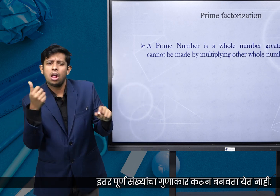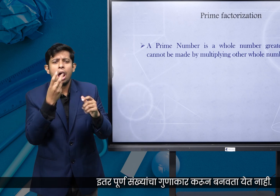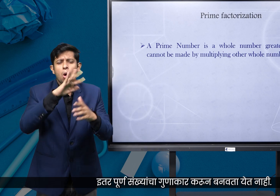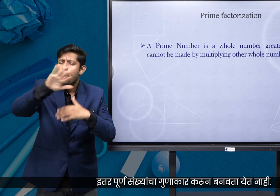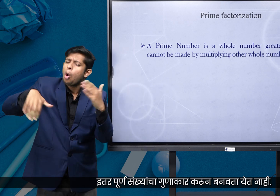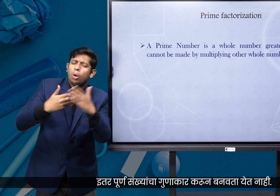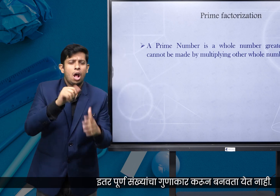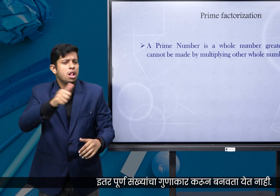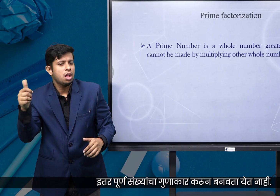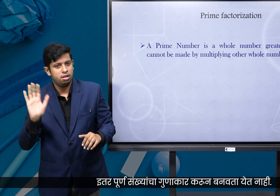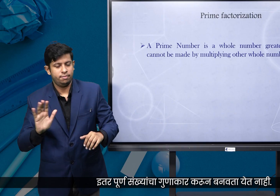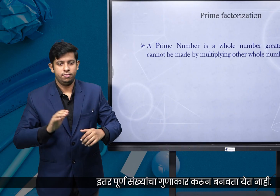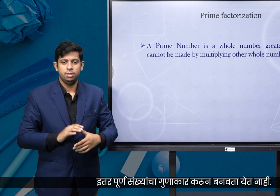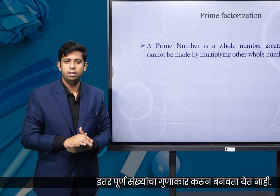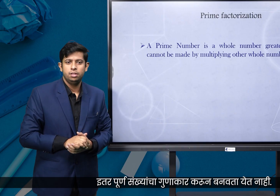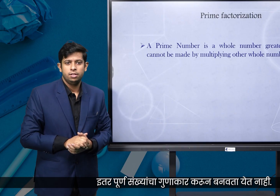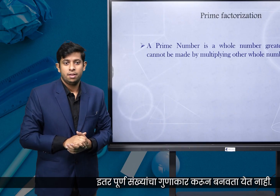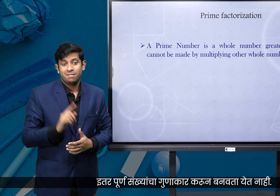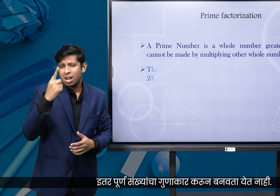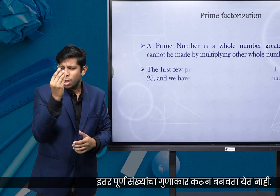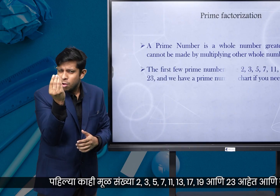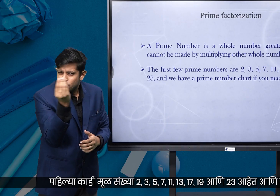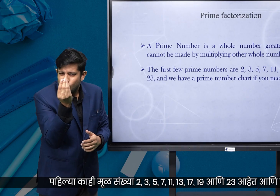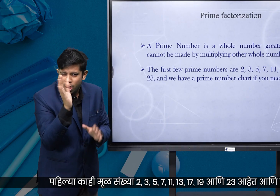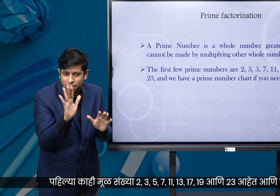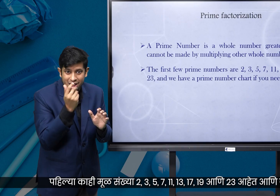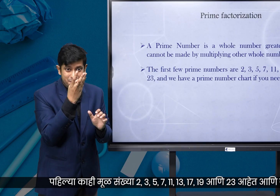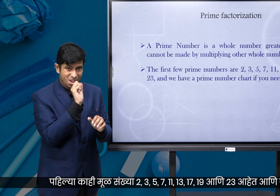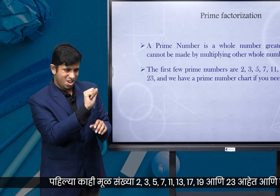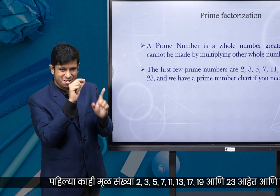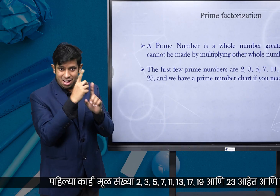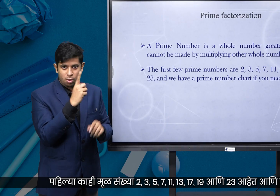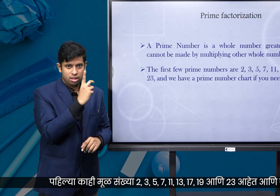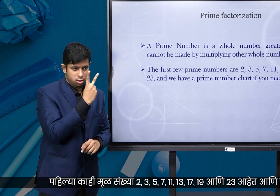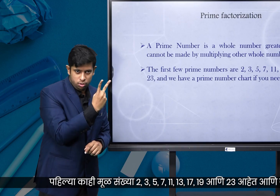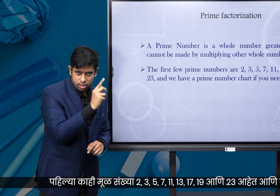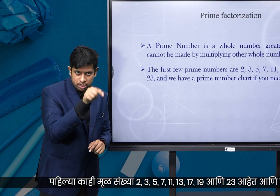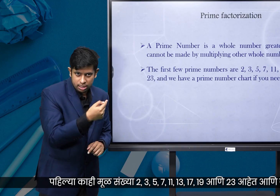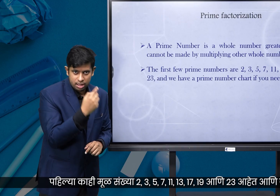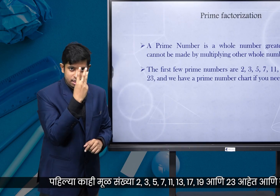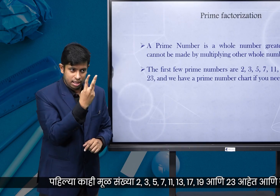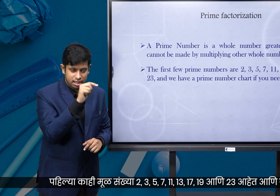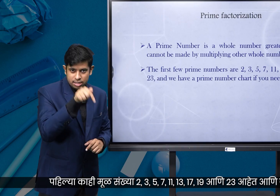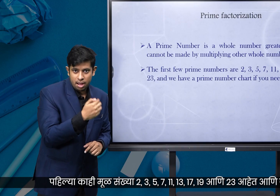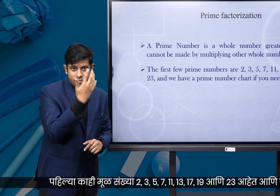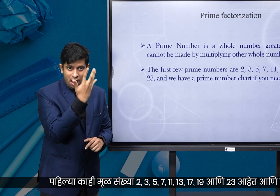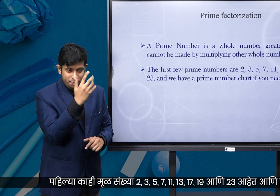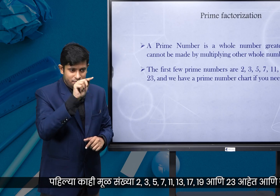करून बनत नाही. पहिल्या काही मूळ संख्या 2, 3, 5, 7, 11,